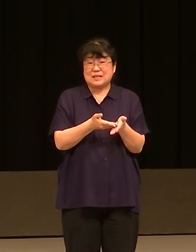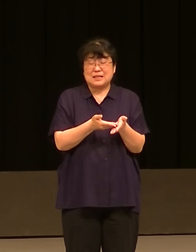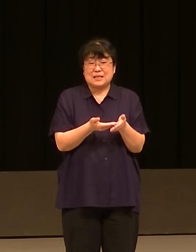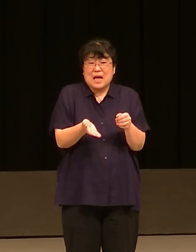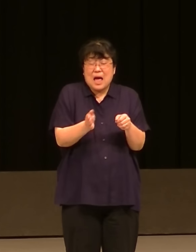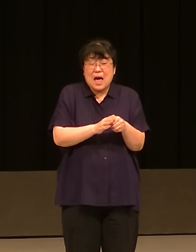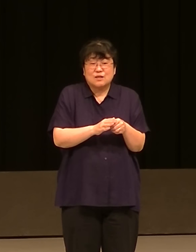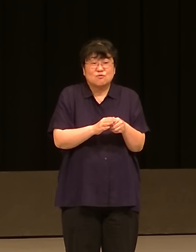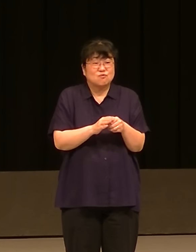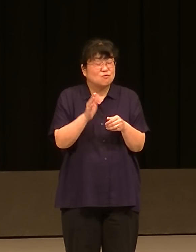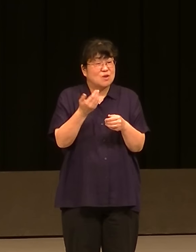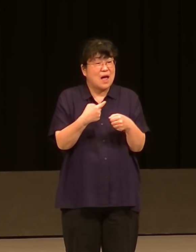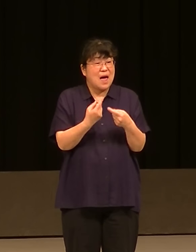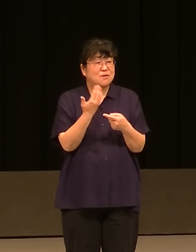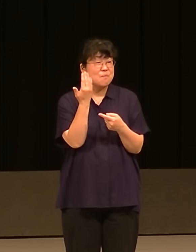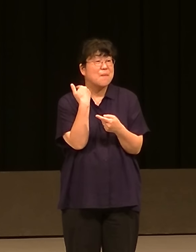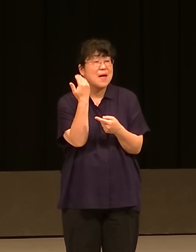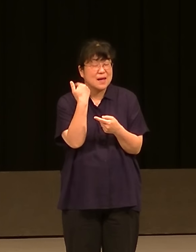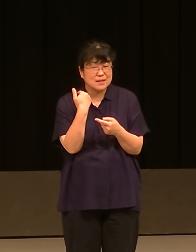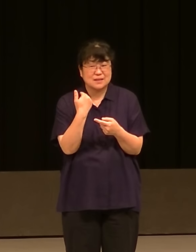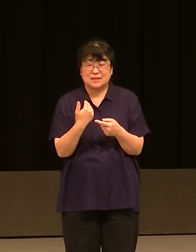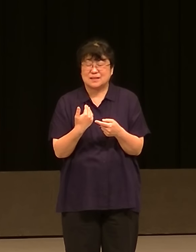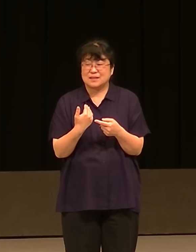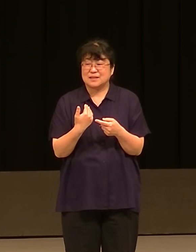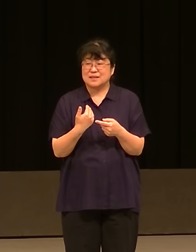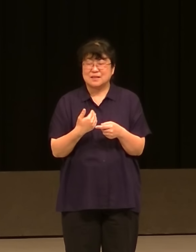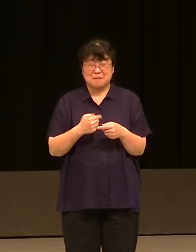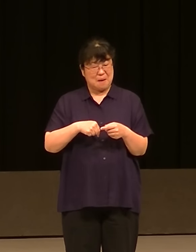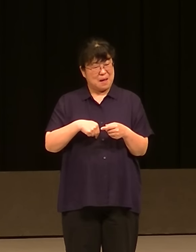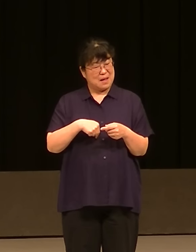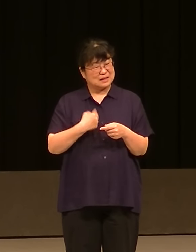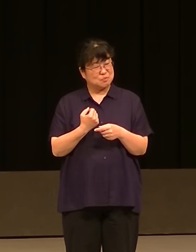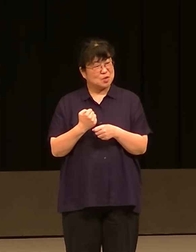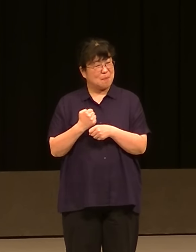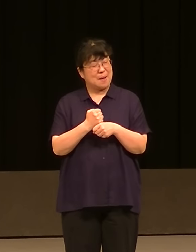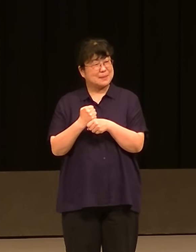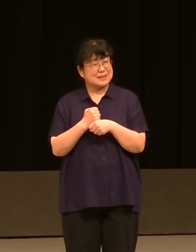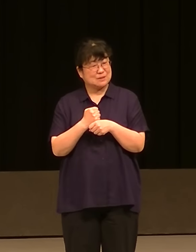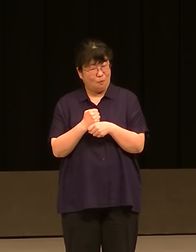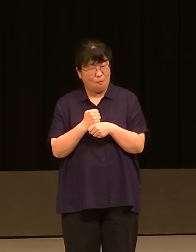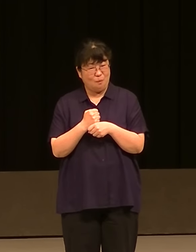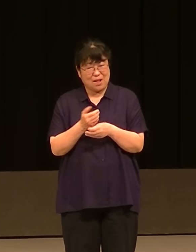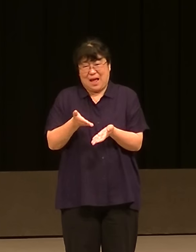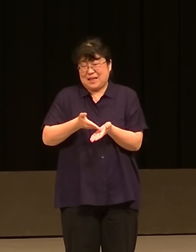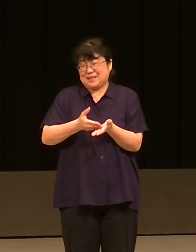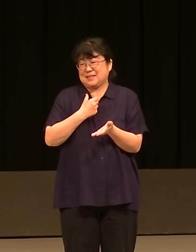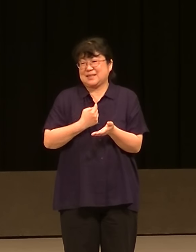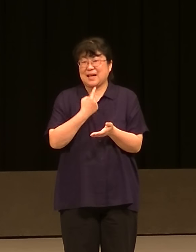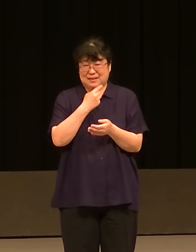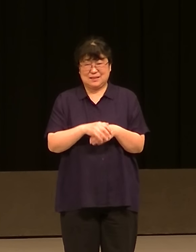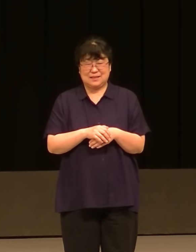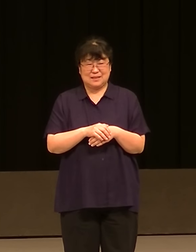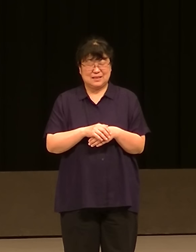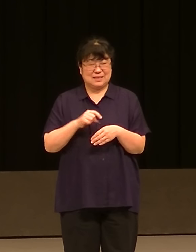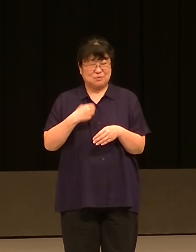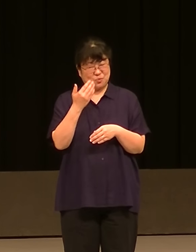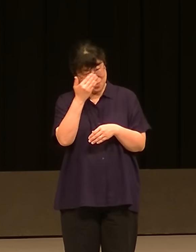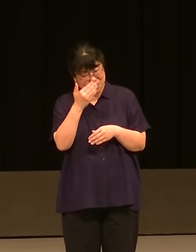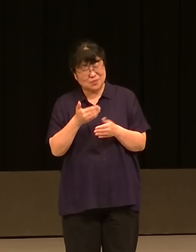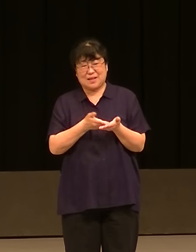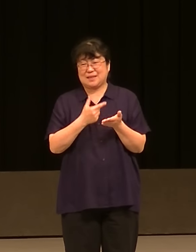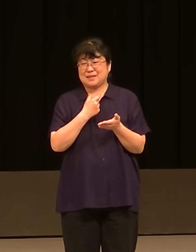に、ややあこの、まあ、手前味噌な、お話をちょっとさせていただきますとですね、本